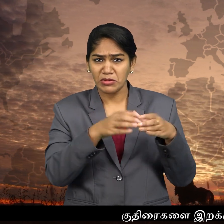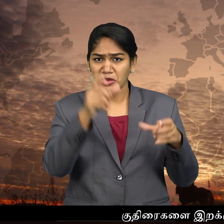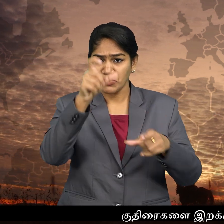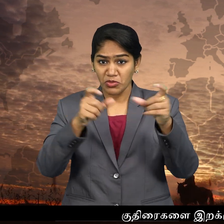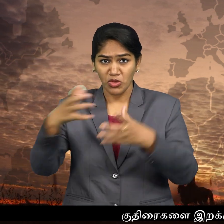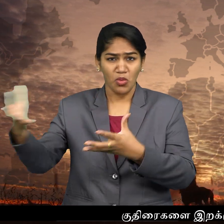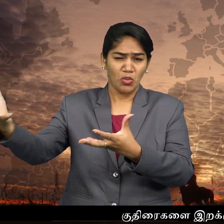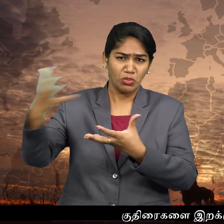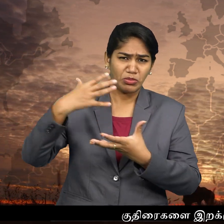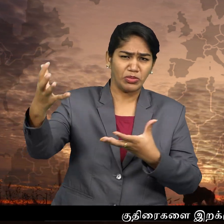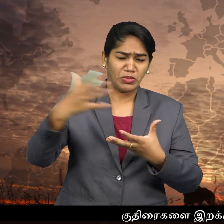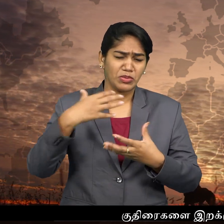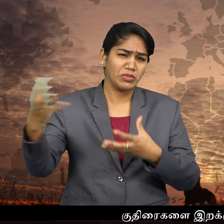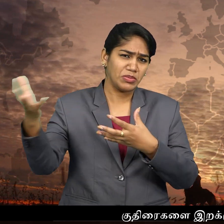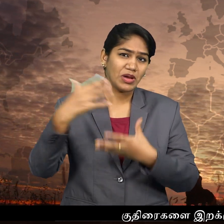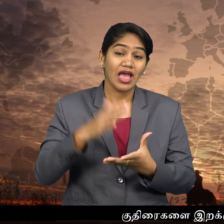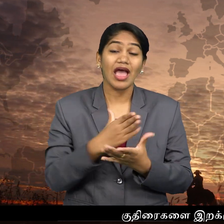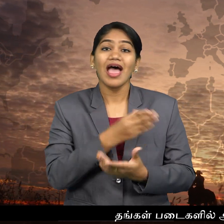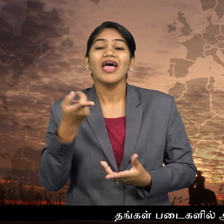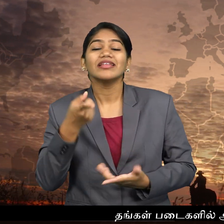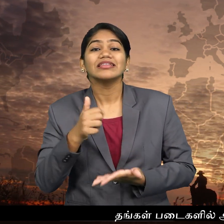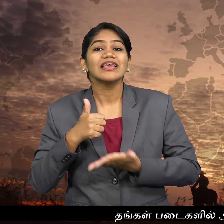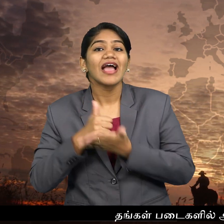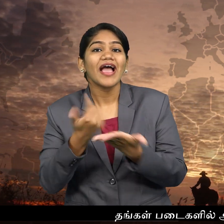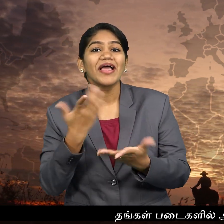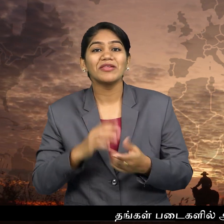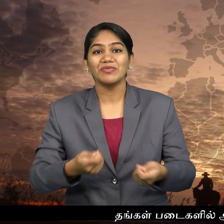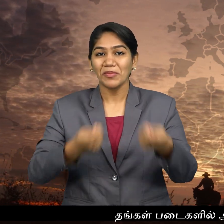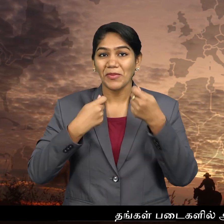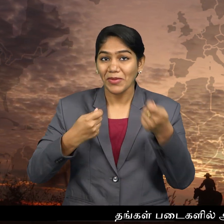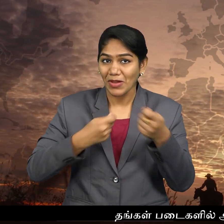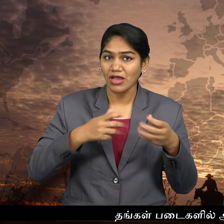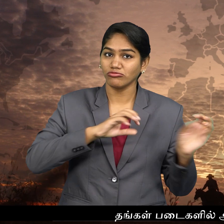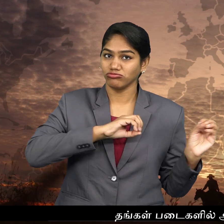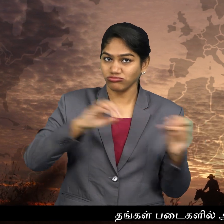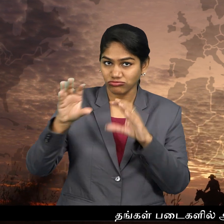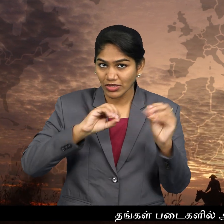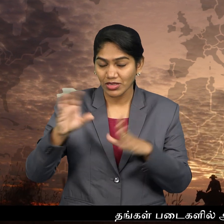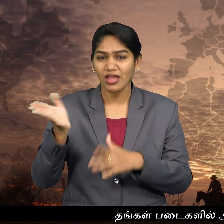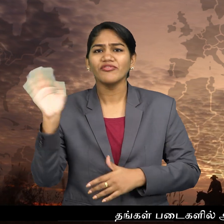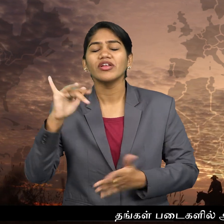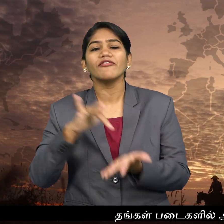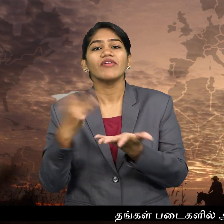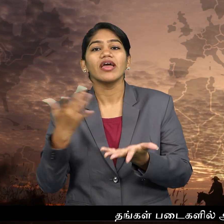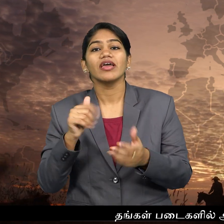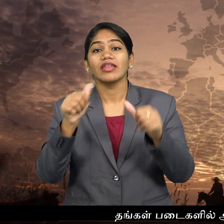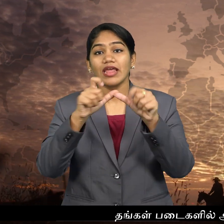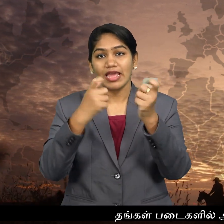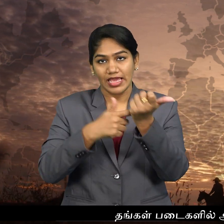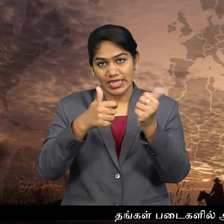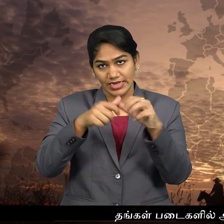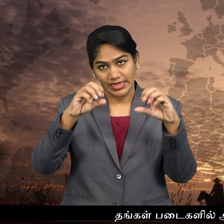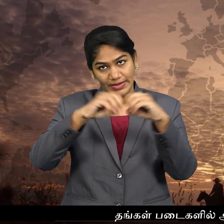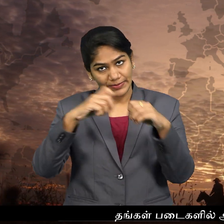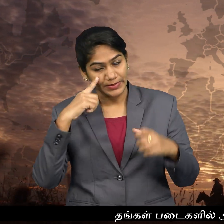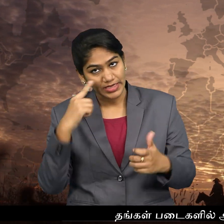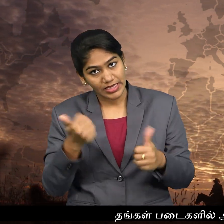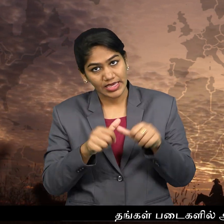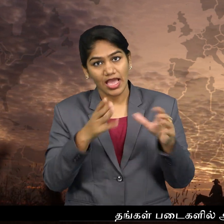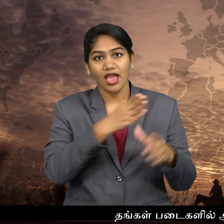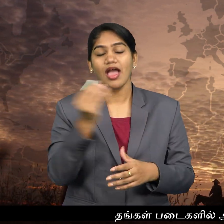குதிரைகளை இறக்குமதி செய்வதன் மூலம் தங்கள் படைகளில் அதிக முதலீடு செய்தனர்.